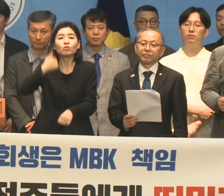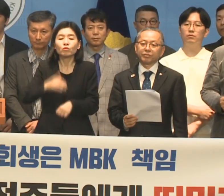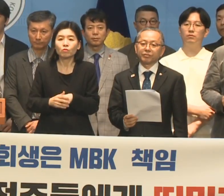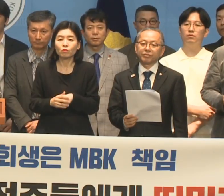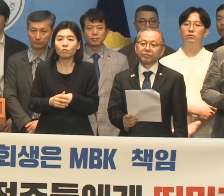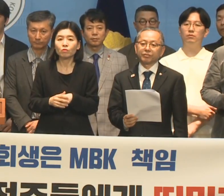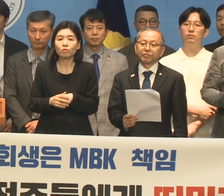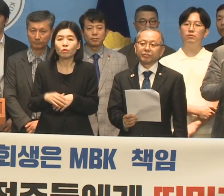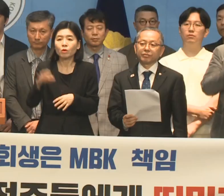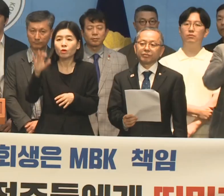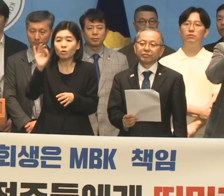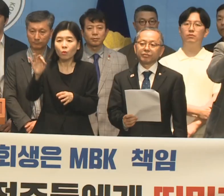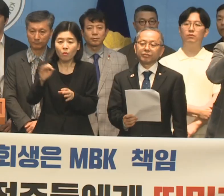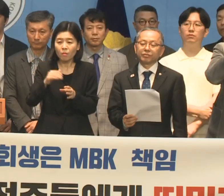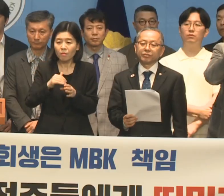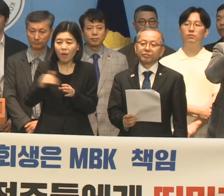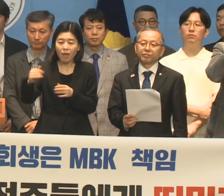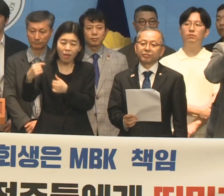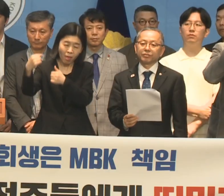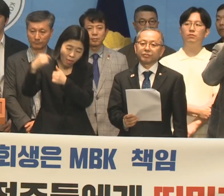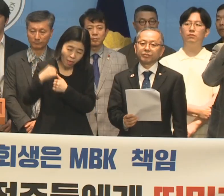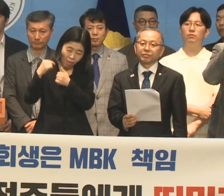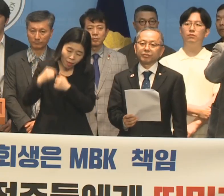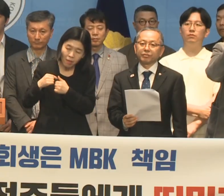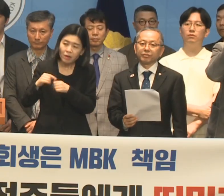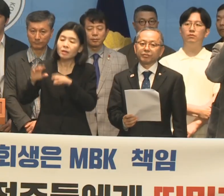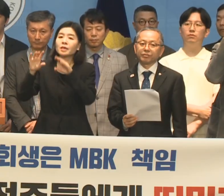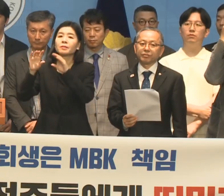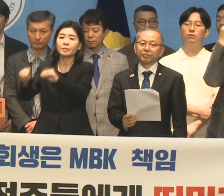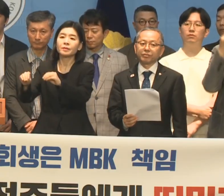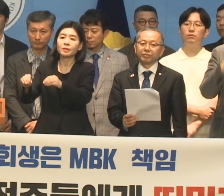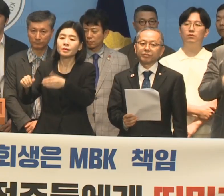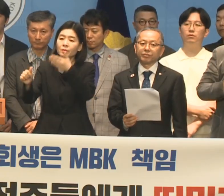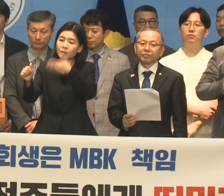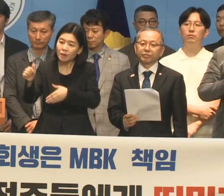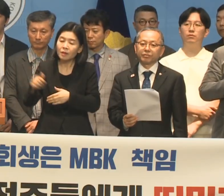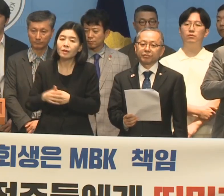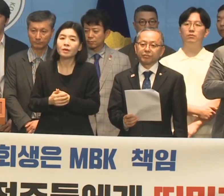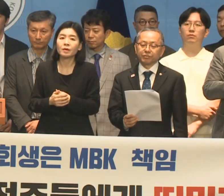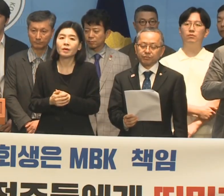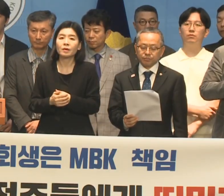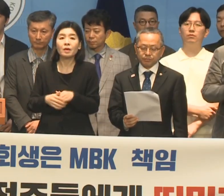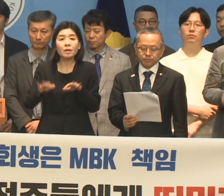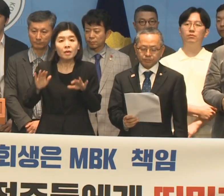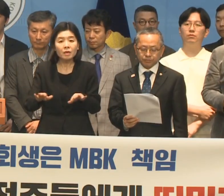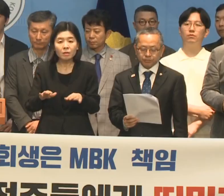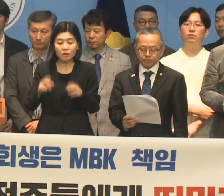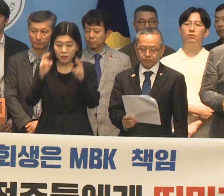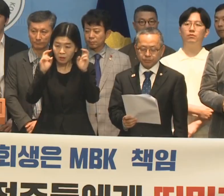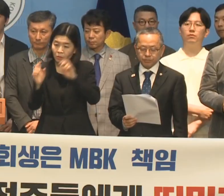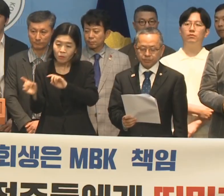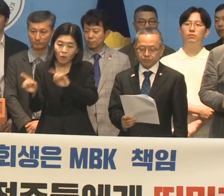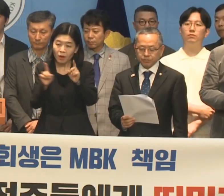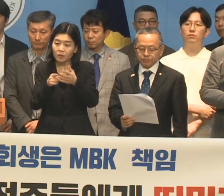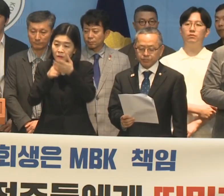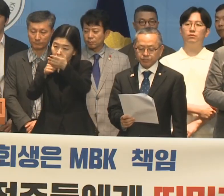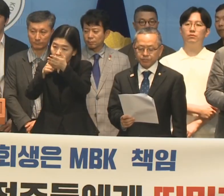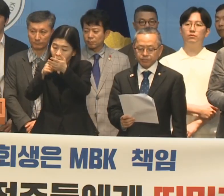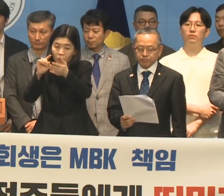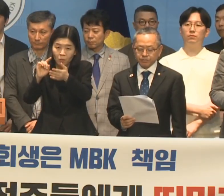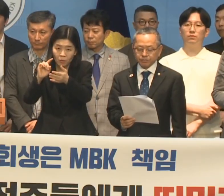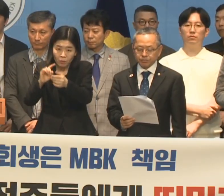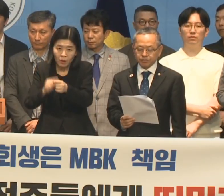이상 입금을 강요하는 행위는 즉각 멈춰주시길 요청드립니다. 그리고 이번 회생 신청으로